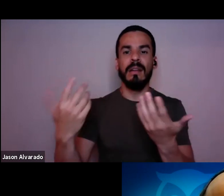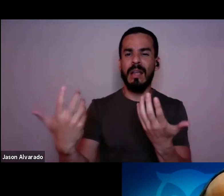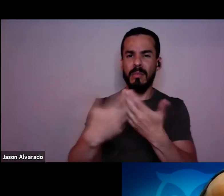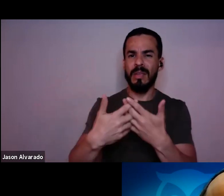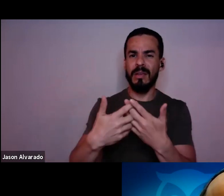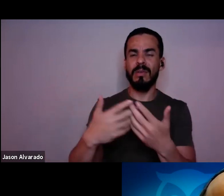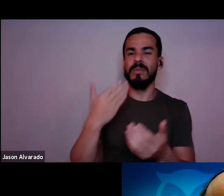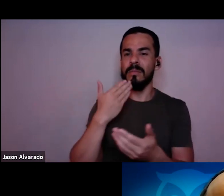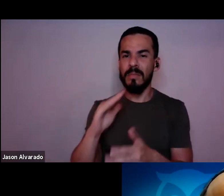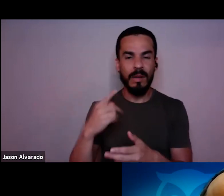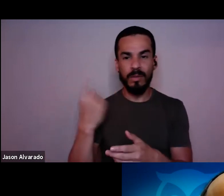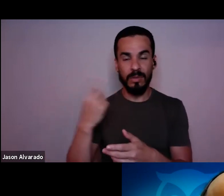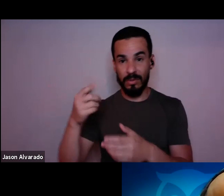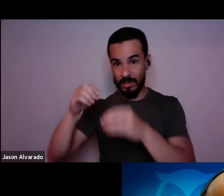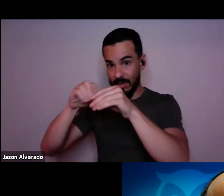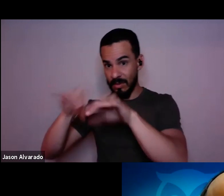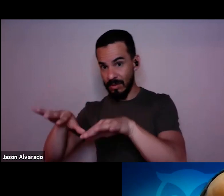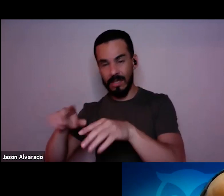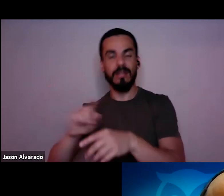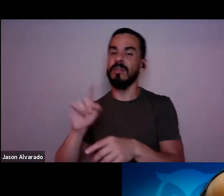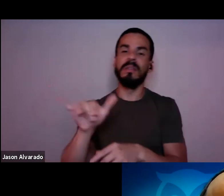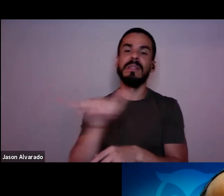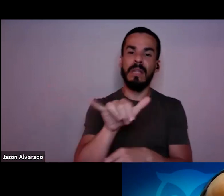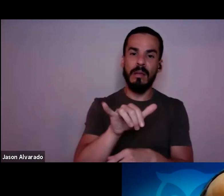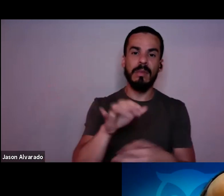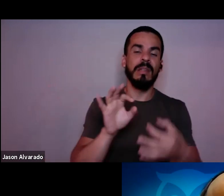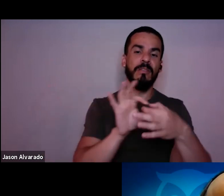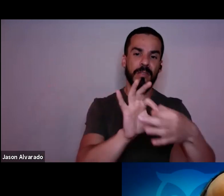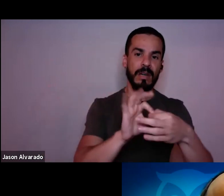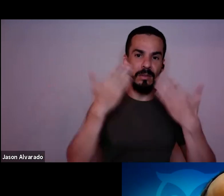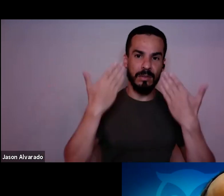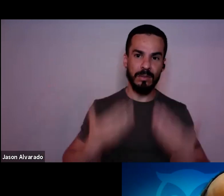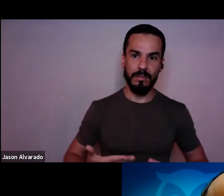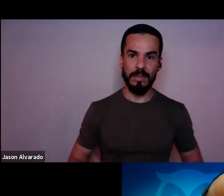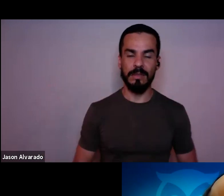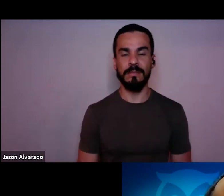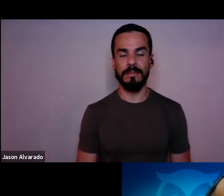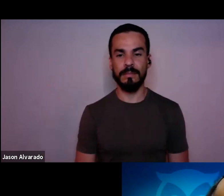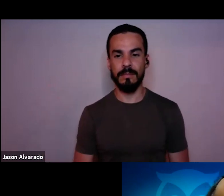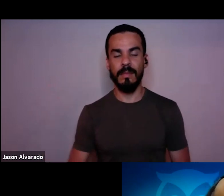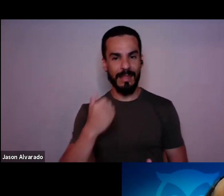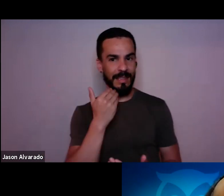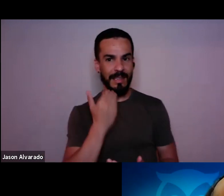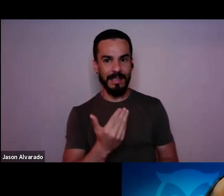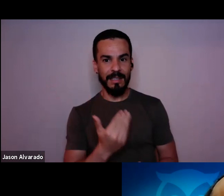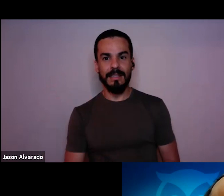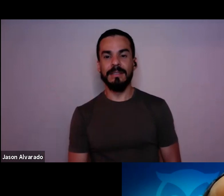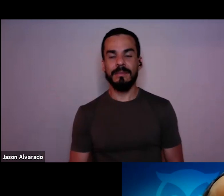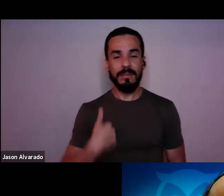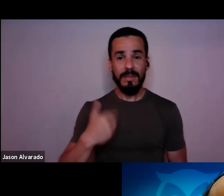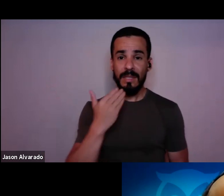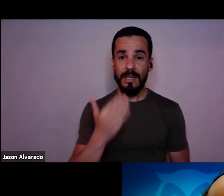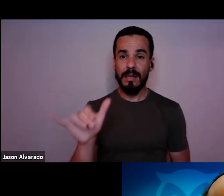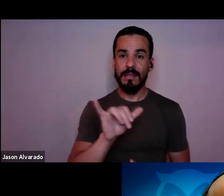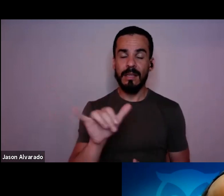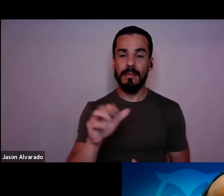solo en las redes que es el tema de esta noche sino en nuestras relaciones humanas Así es Muchas gracias yo Quiero agradecer también